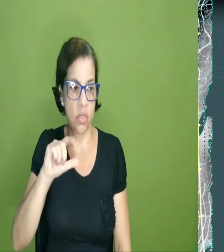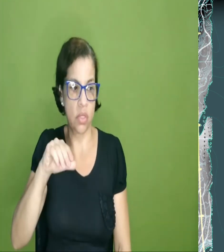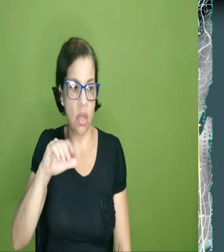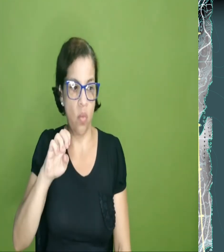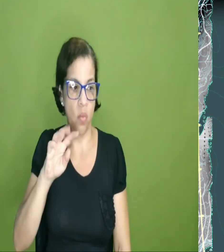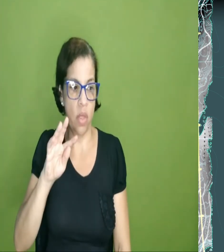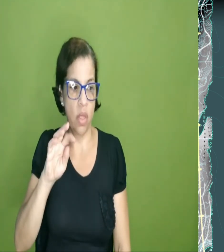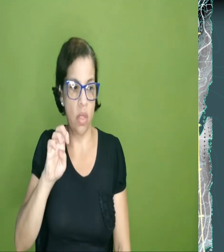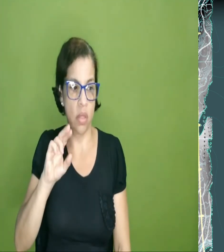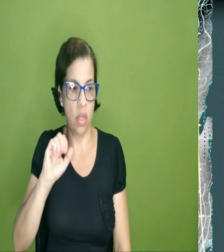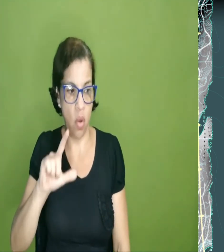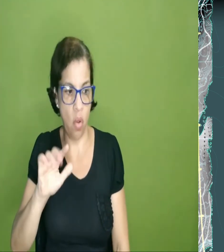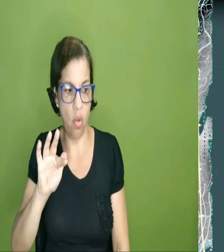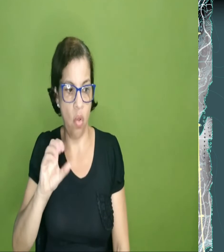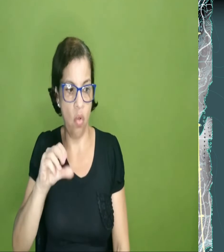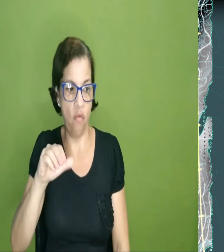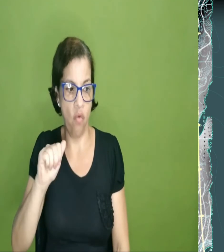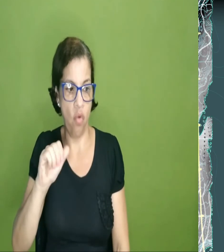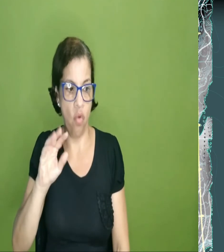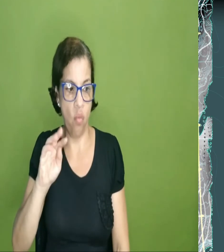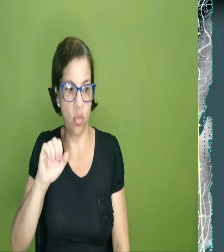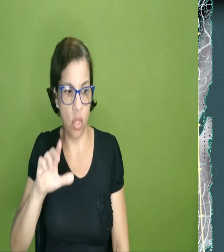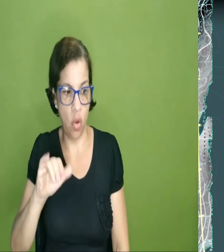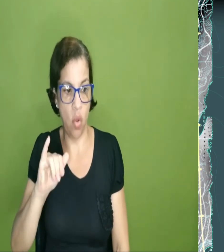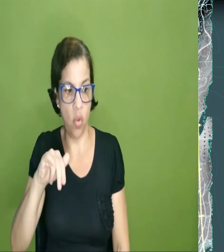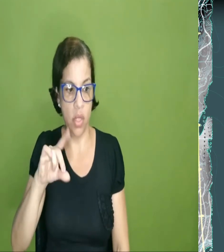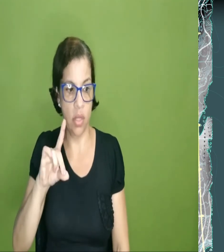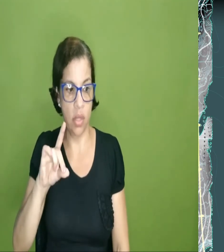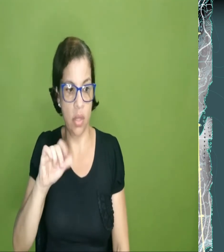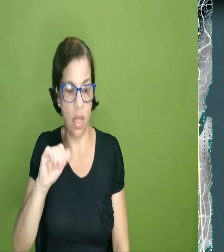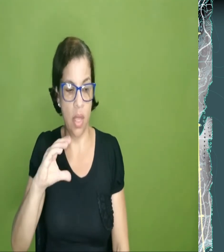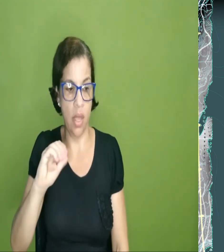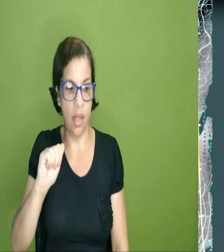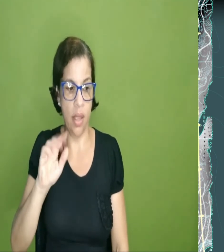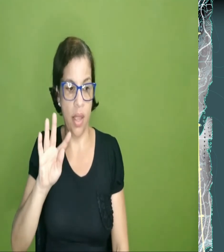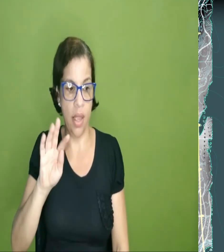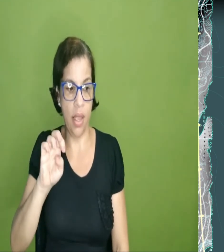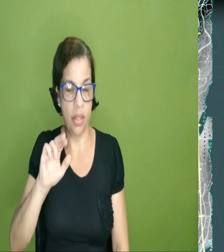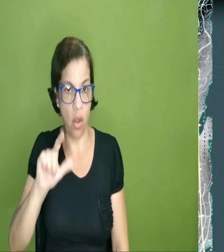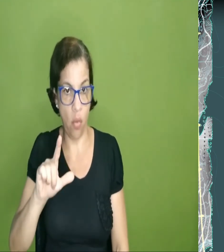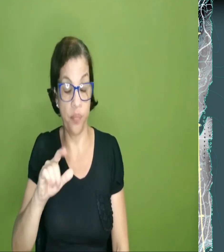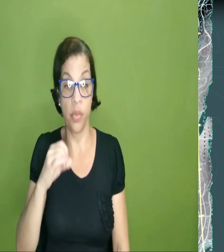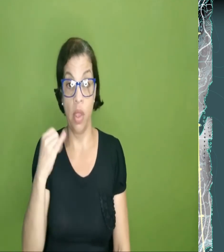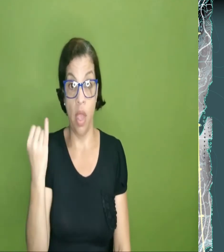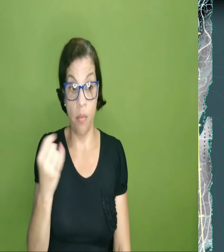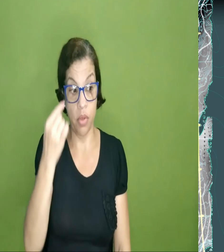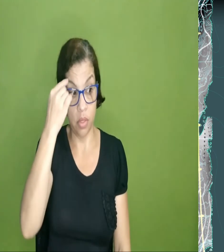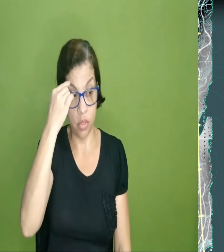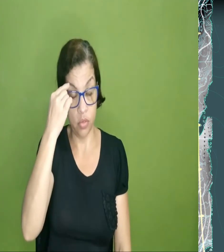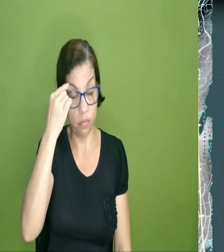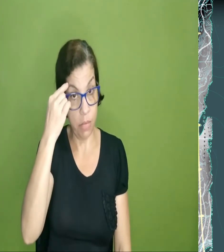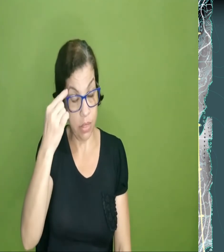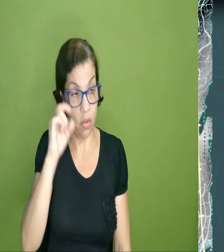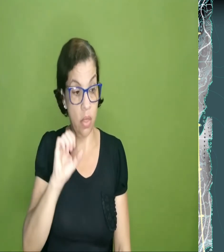formoterol e o indacaterol. Aqui também é muito importante salientar que o fenoterol e o salbutamol